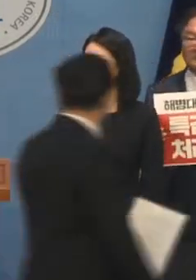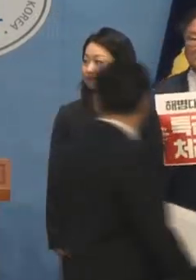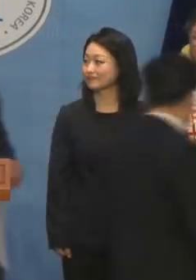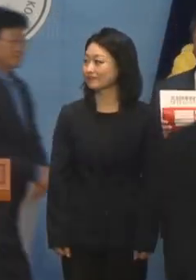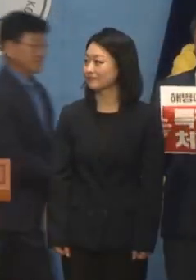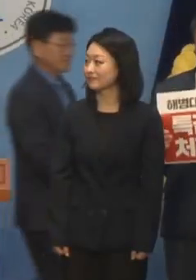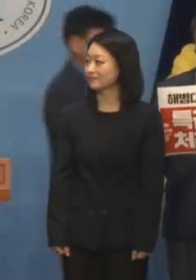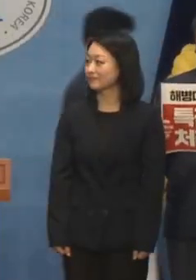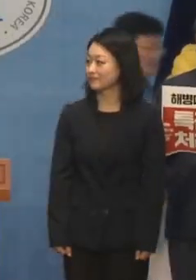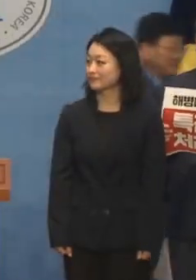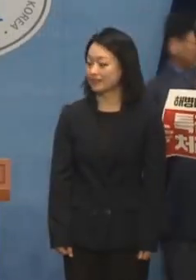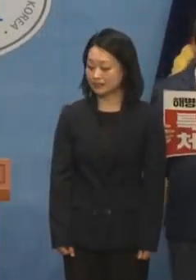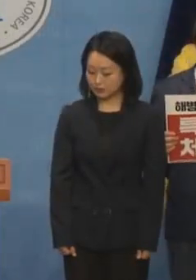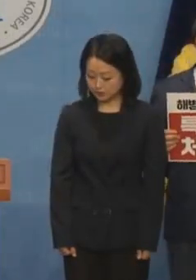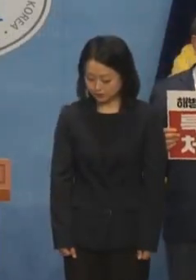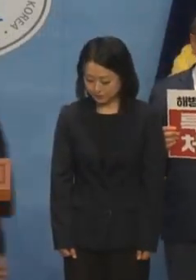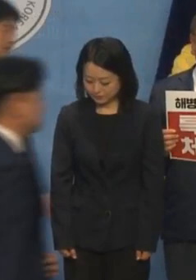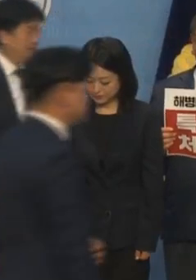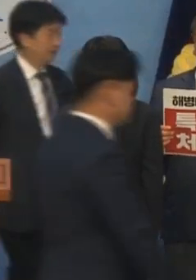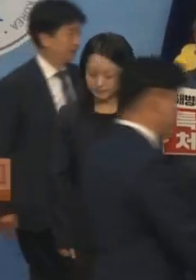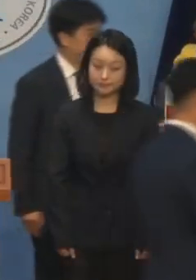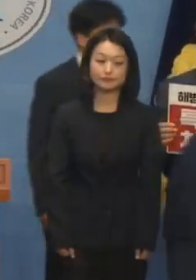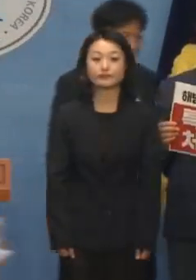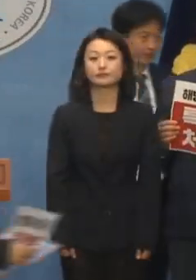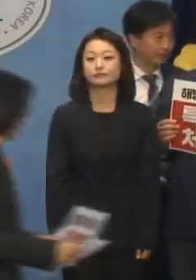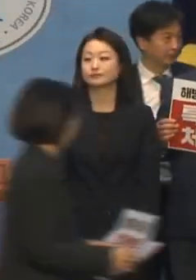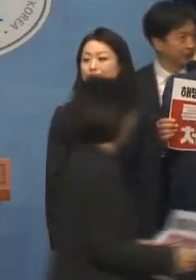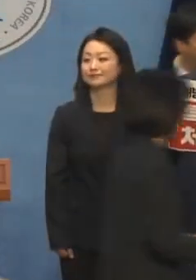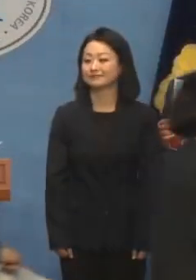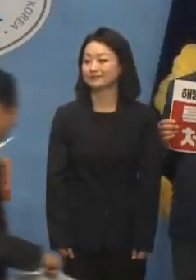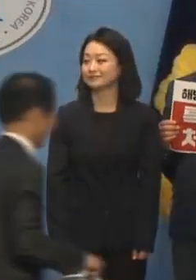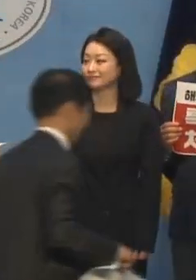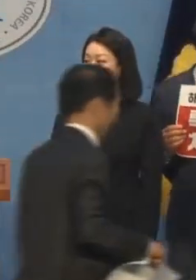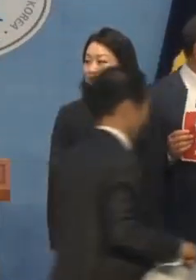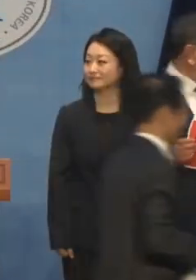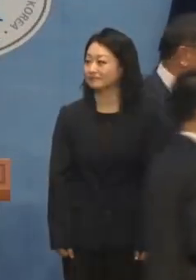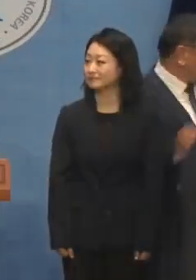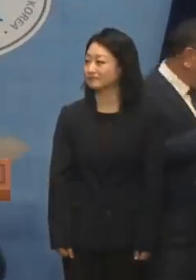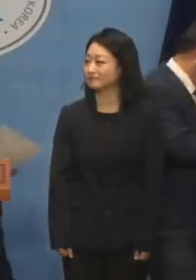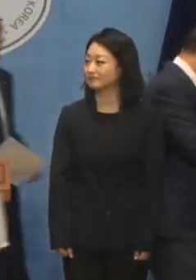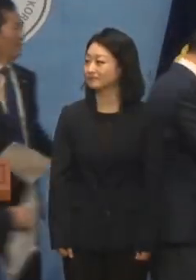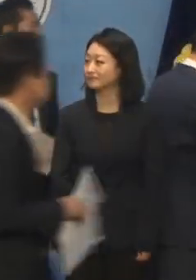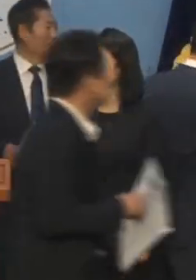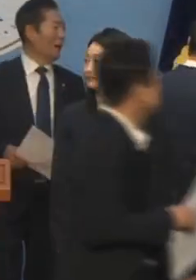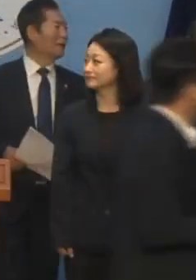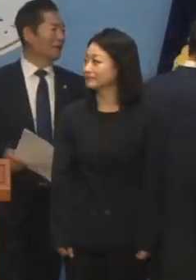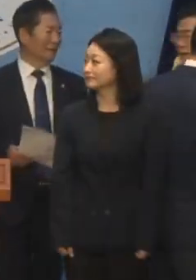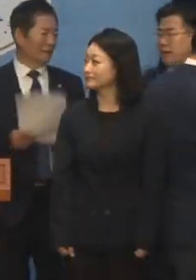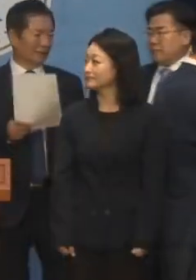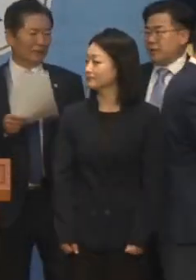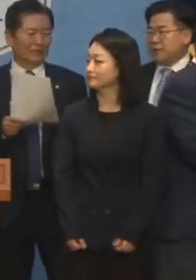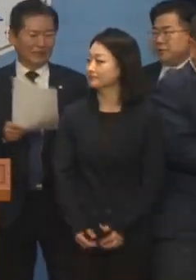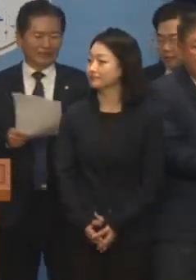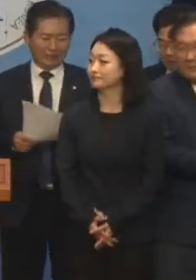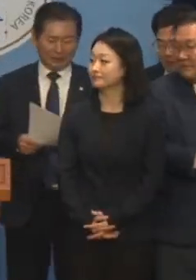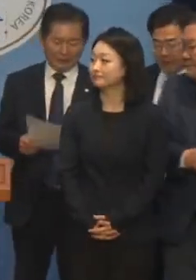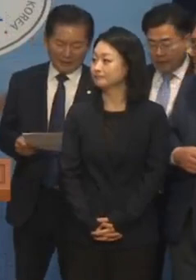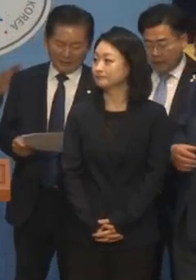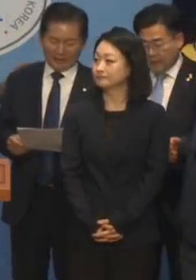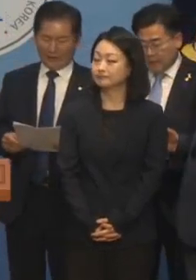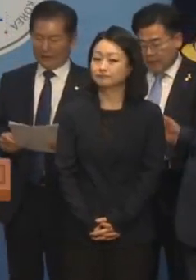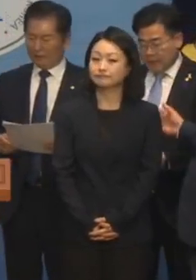진짜 많긴 많으시네. 오, 엄청 많이 오셨네요. 아니 여기 다른 있는 딴